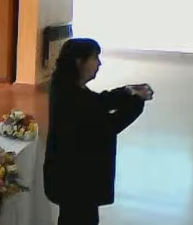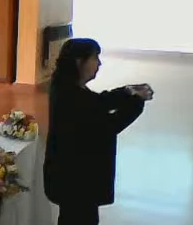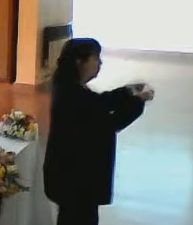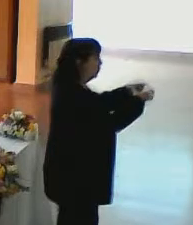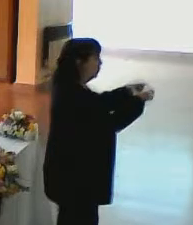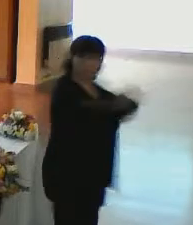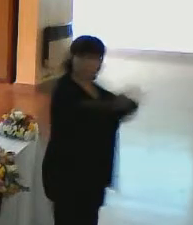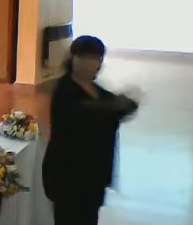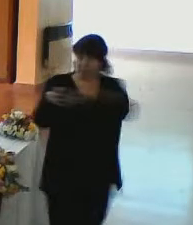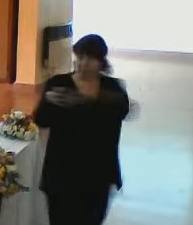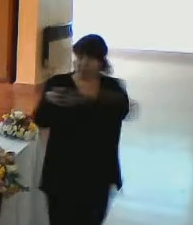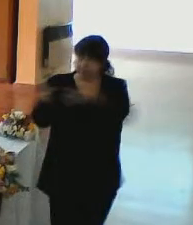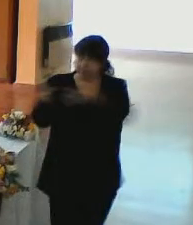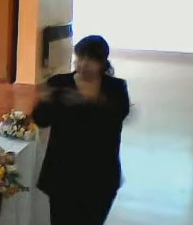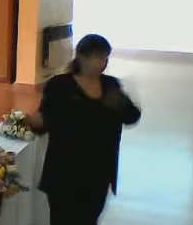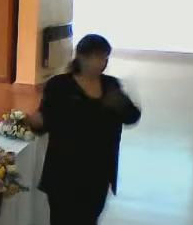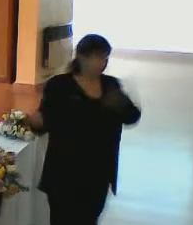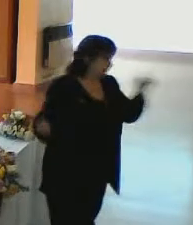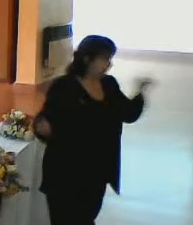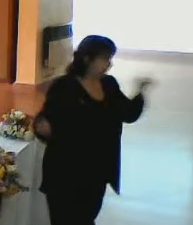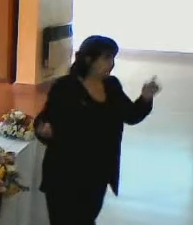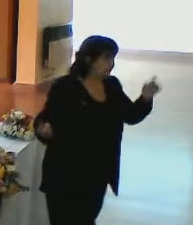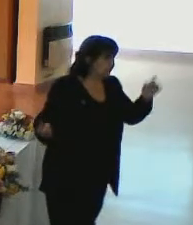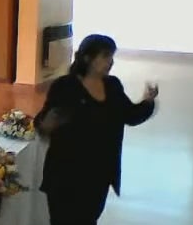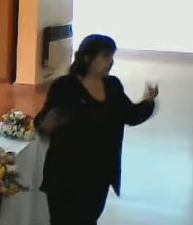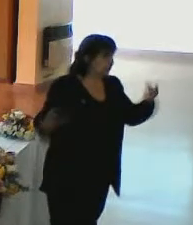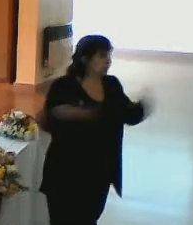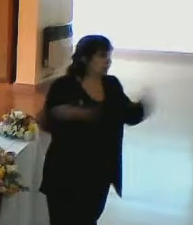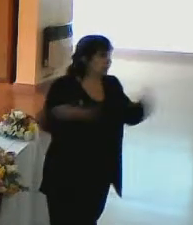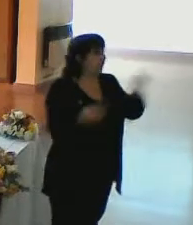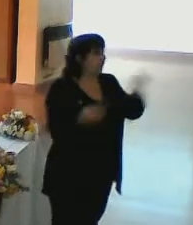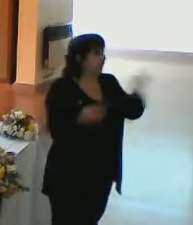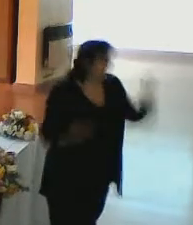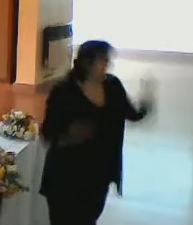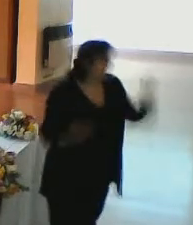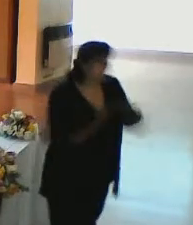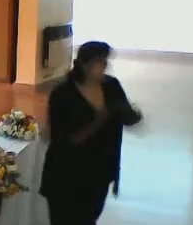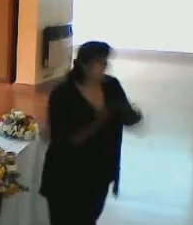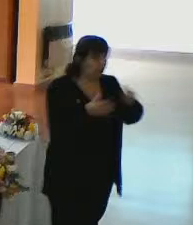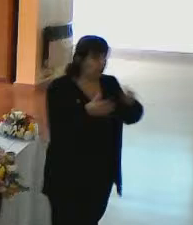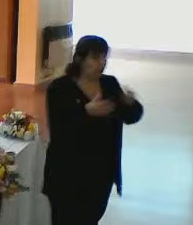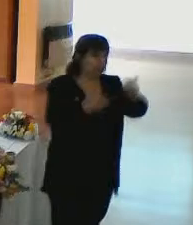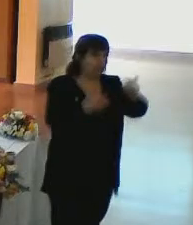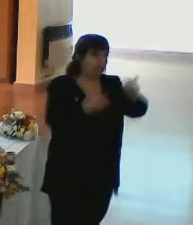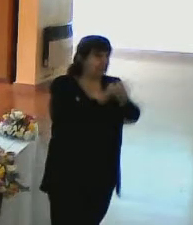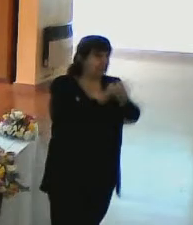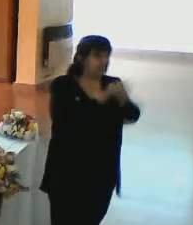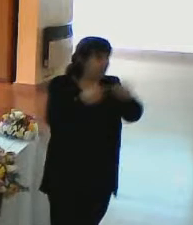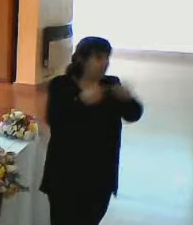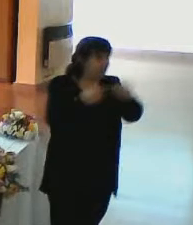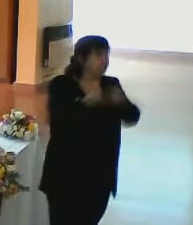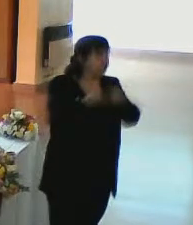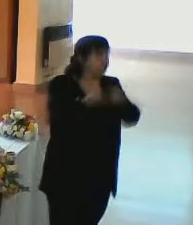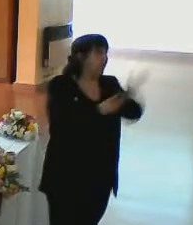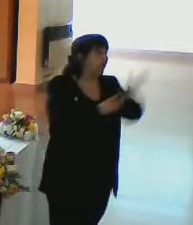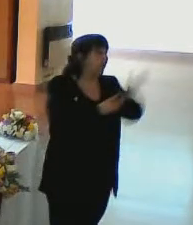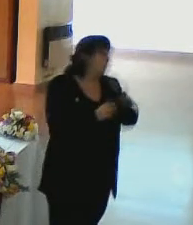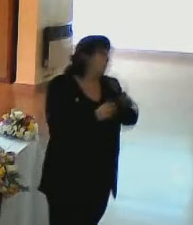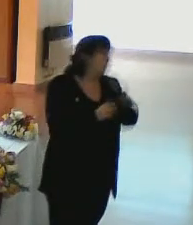para nosotros poder consolidar el equipo, poder unirnos desde las